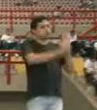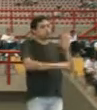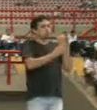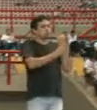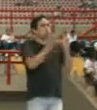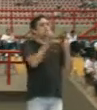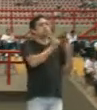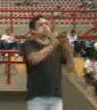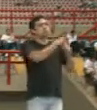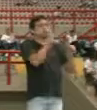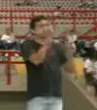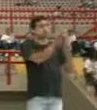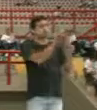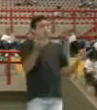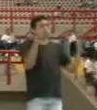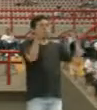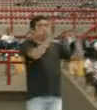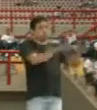inclusão social.